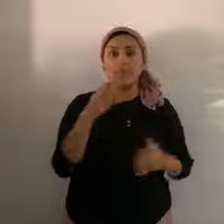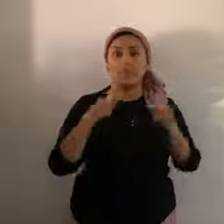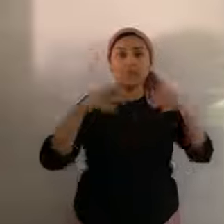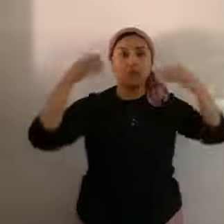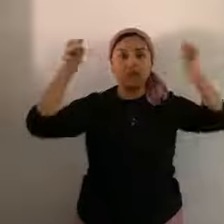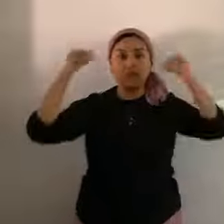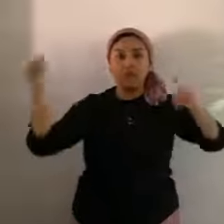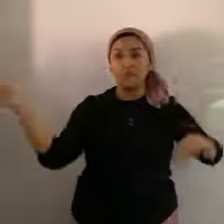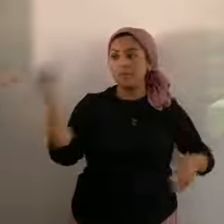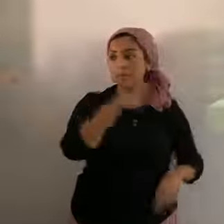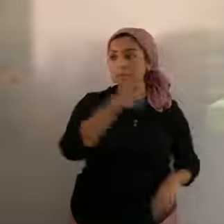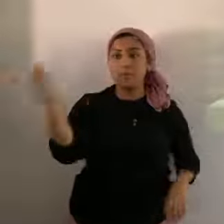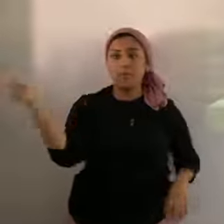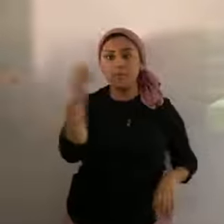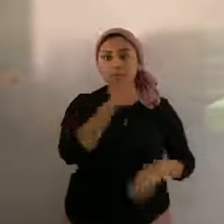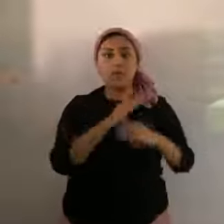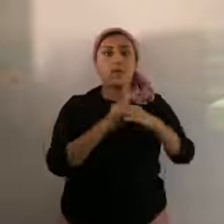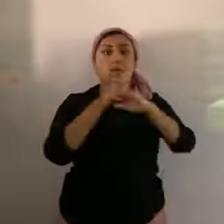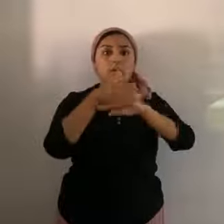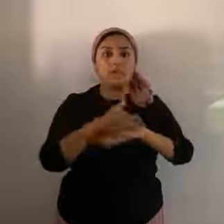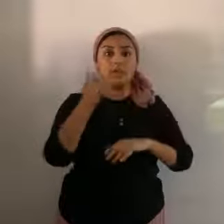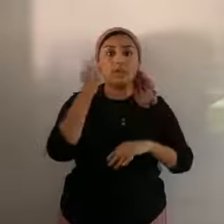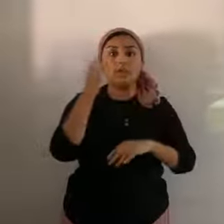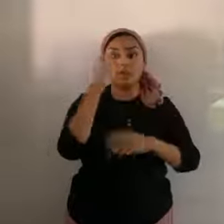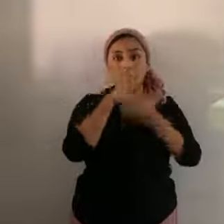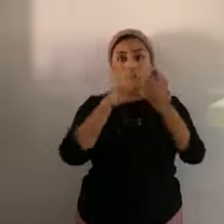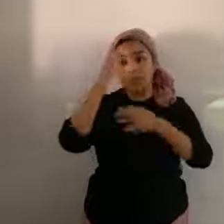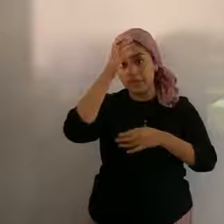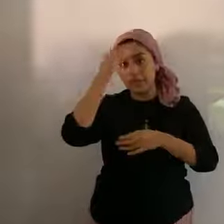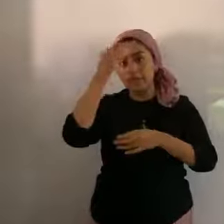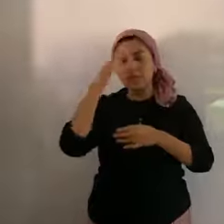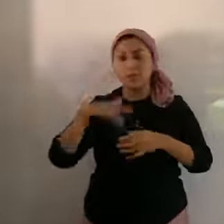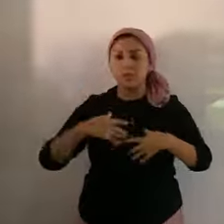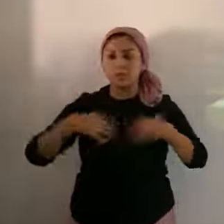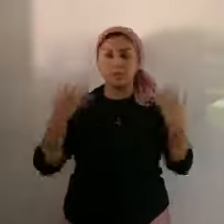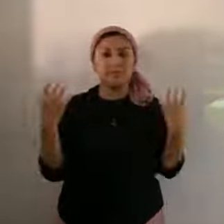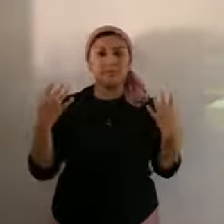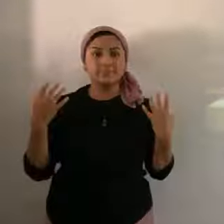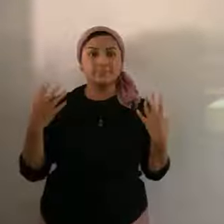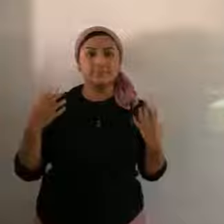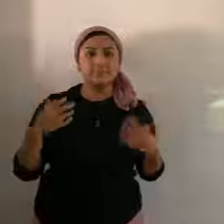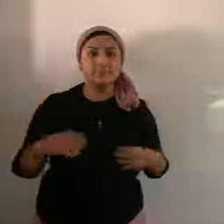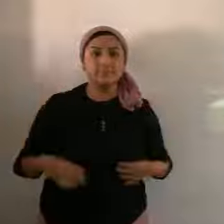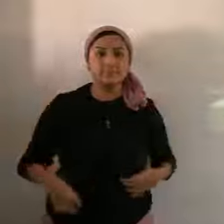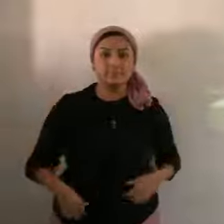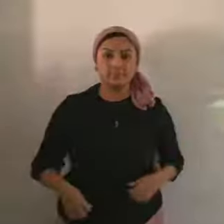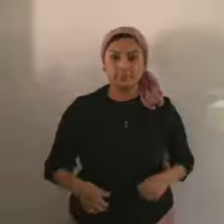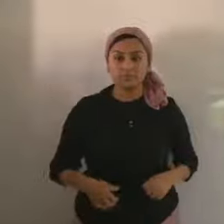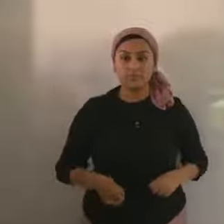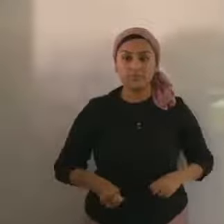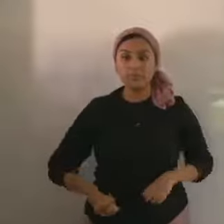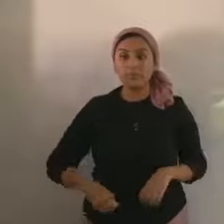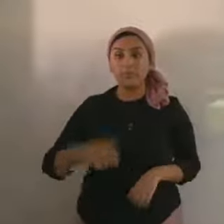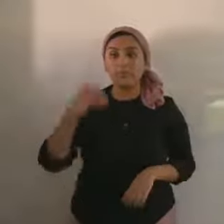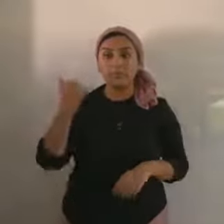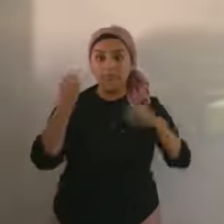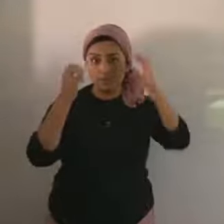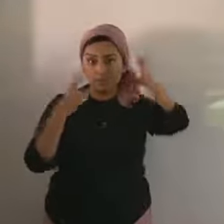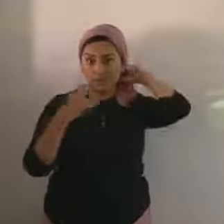todavía, pues lógico, puso enojado al Todopoderoso, quien es Yahshua Mashiach. Entonces, Yahshua,